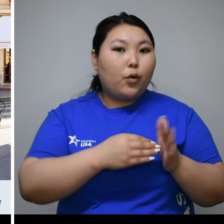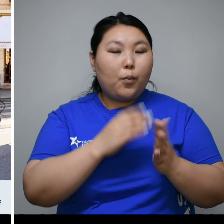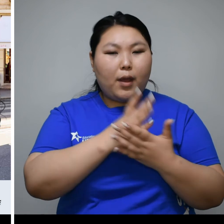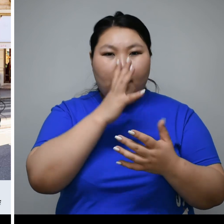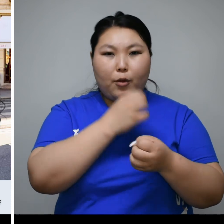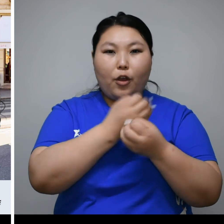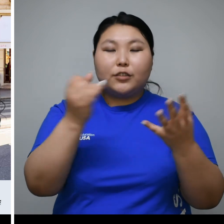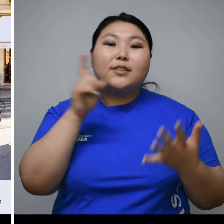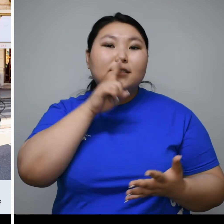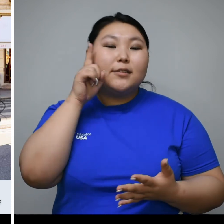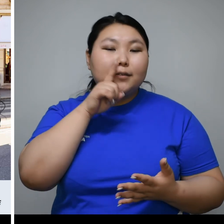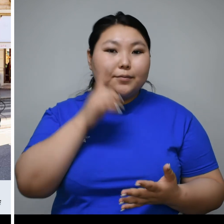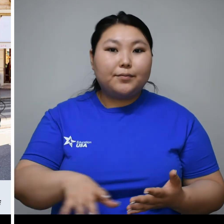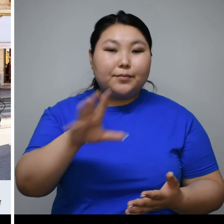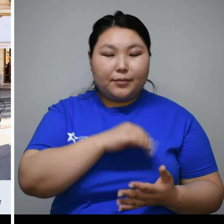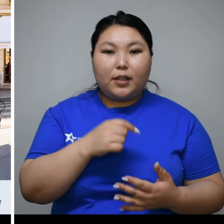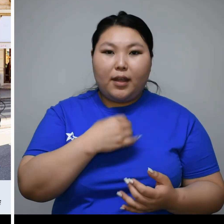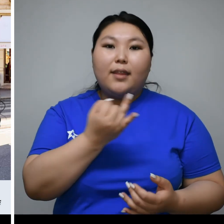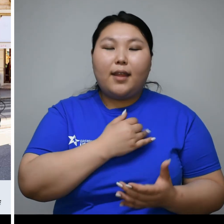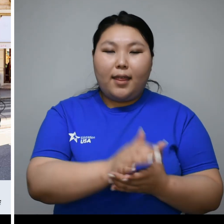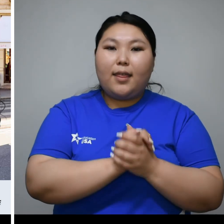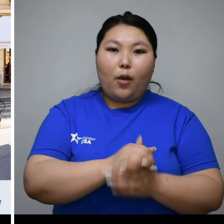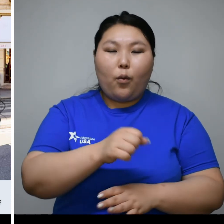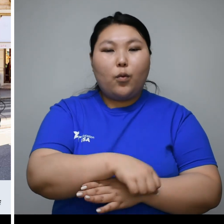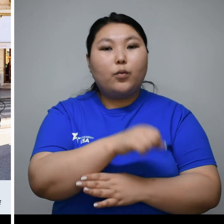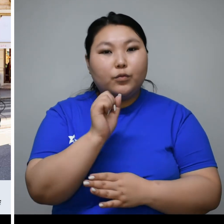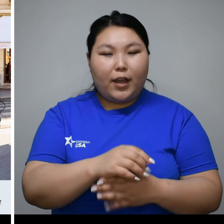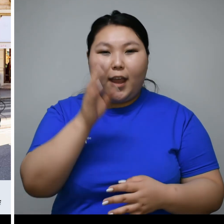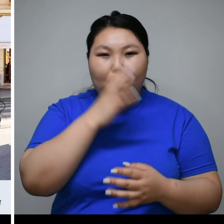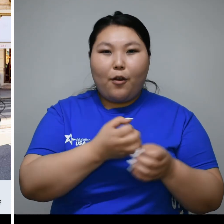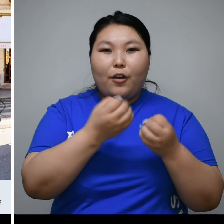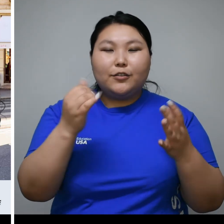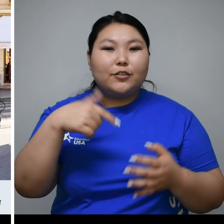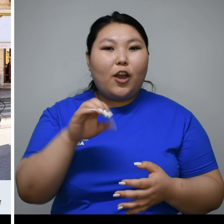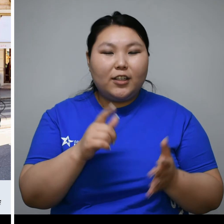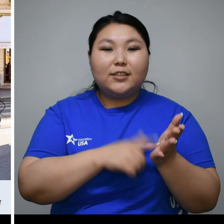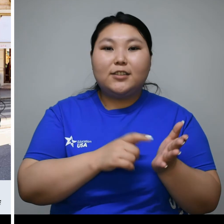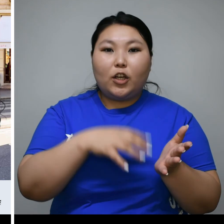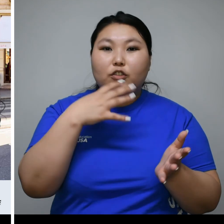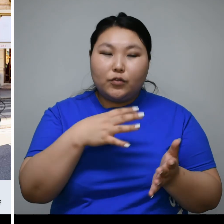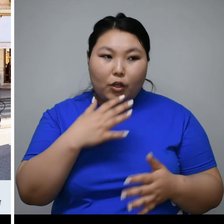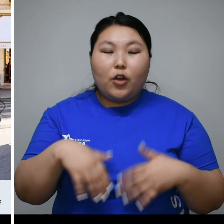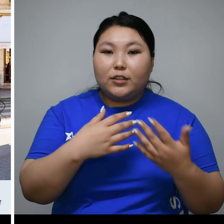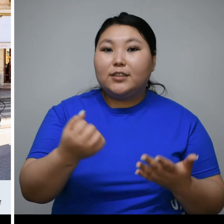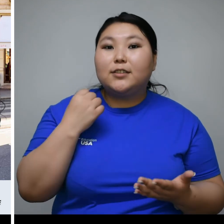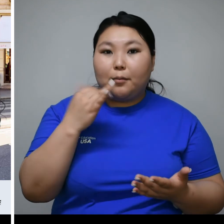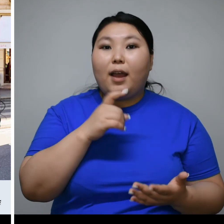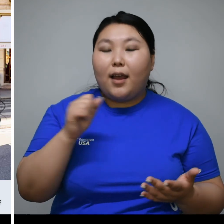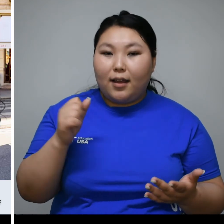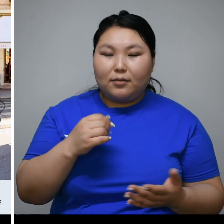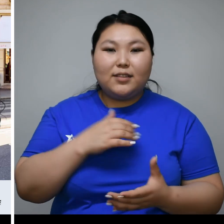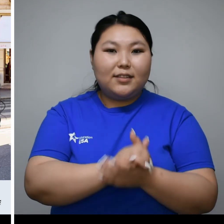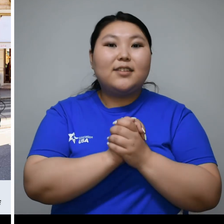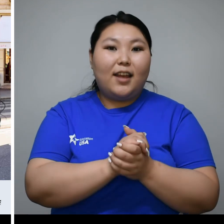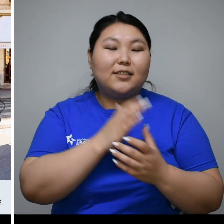гэж төлөвлөж байгаа маш олон залуучуудад бас итгэл найдвар, урам зориг, за тэгээд маш олон гоё хэрэгтэй зөвлөгөөнүүдийг бас өгч чадсан баха